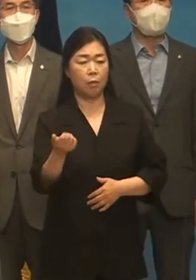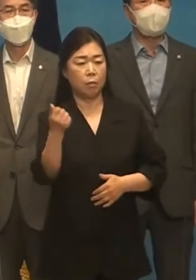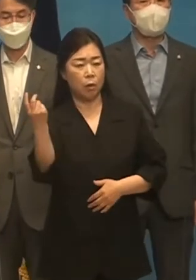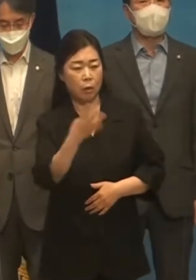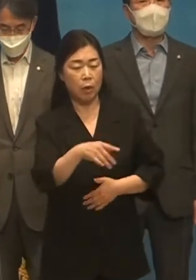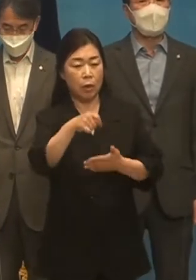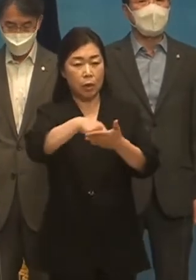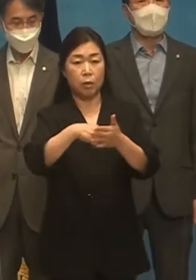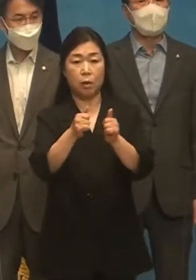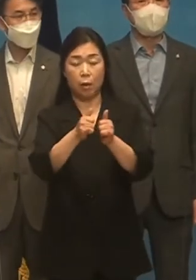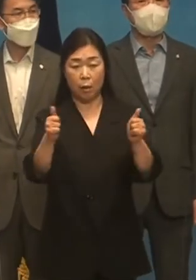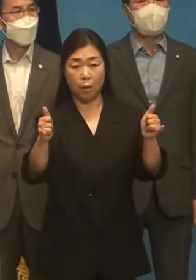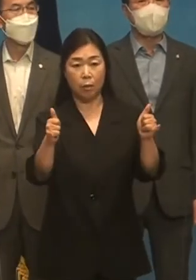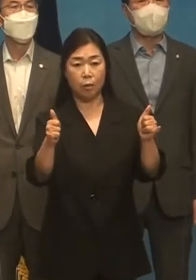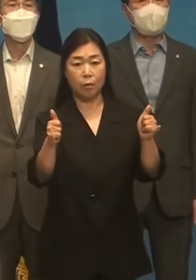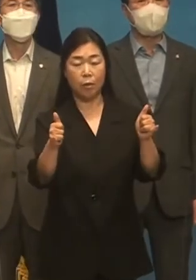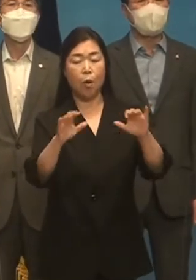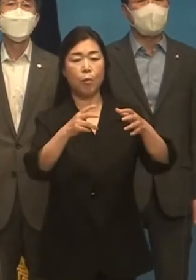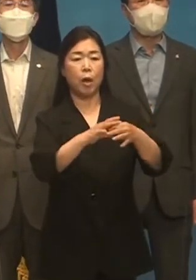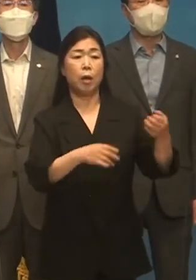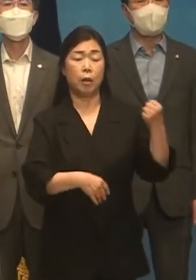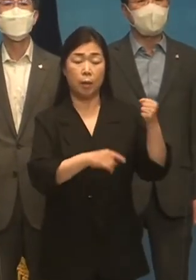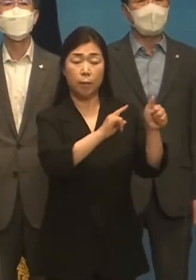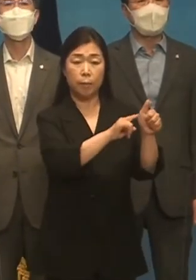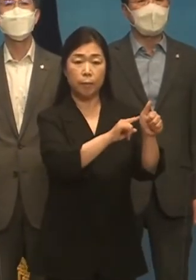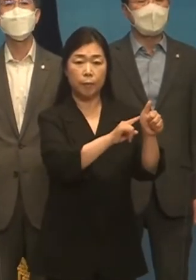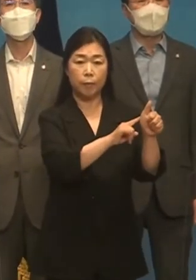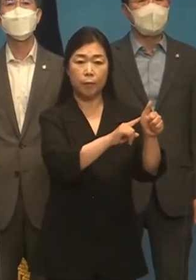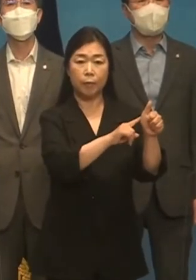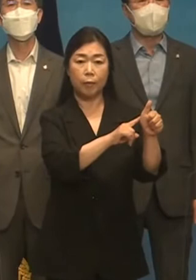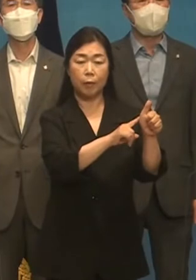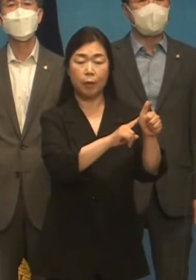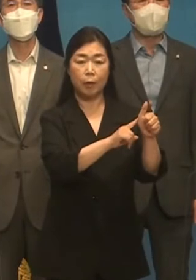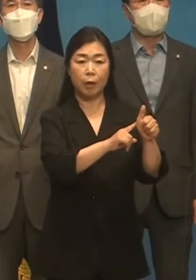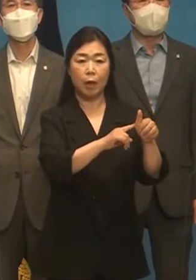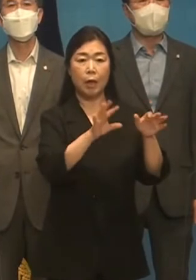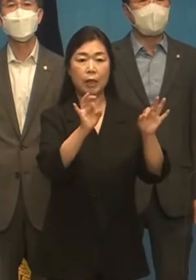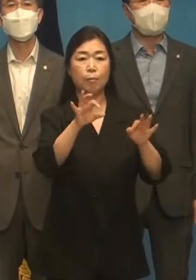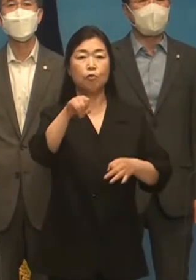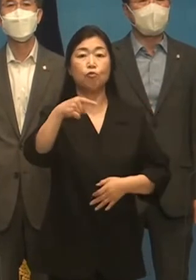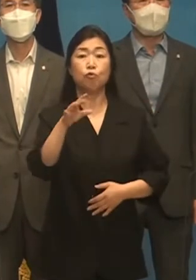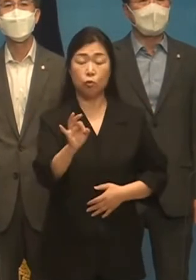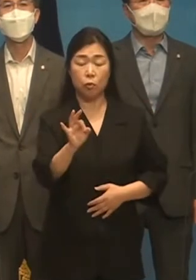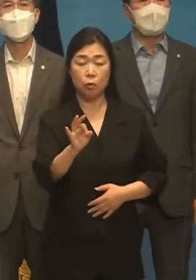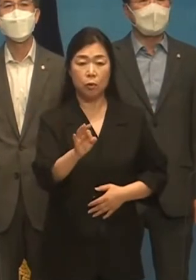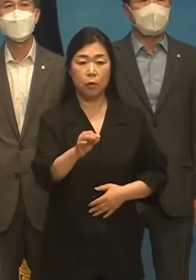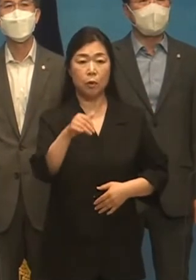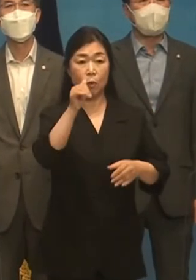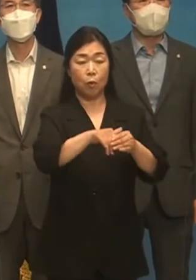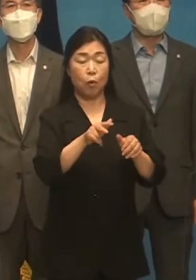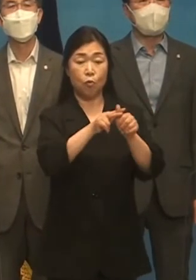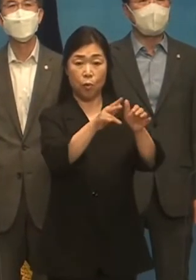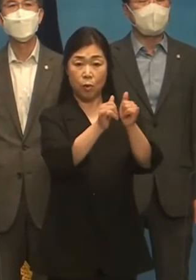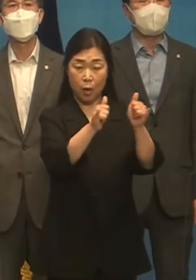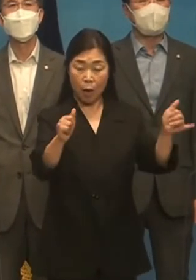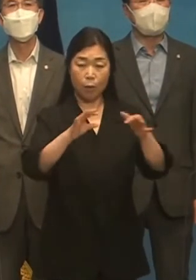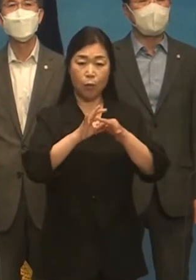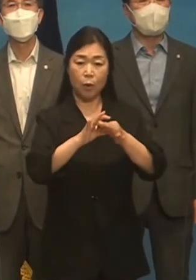다수의 기자들을 국민의힘 김웅 총선 후보를